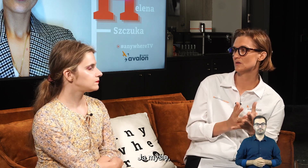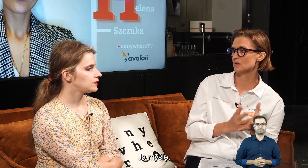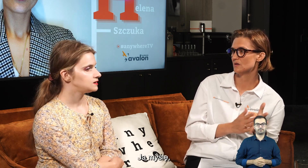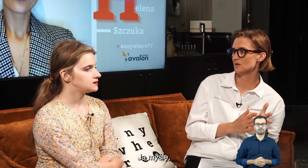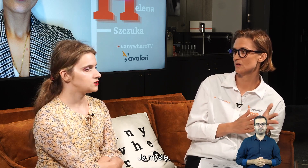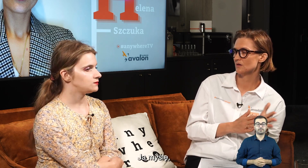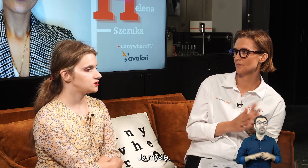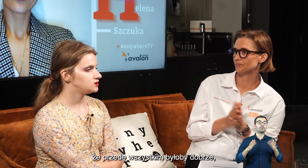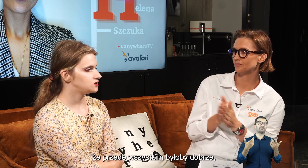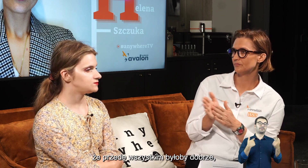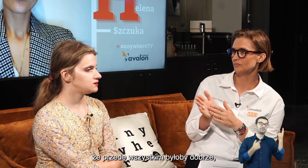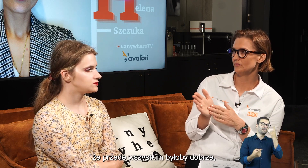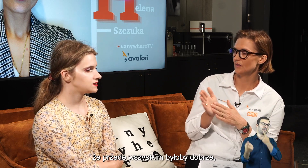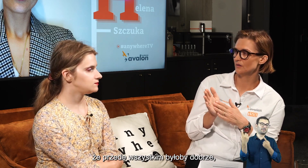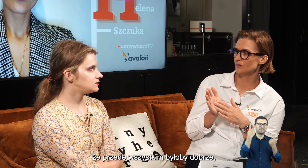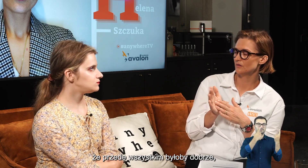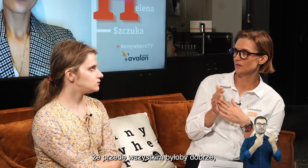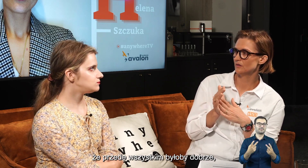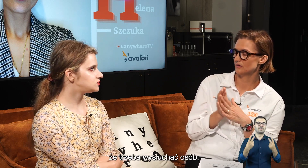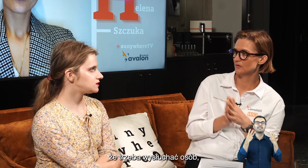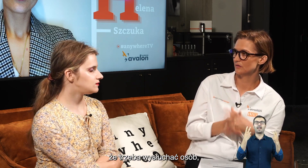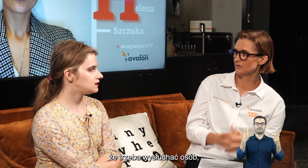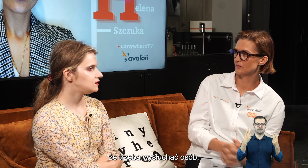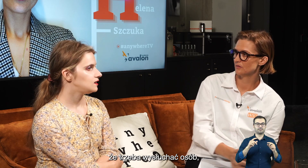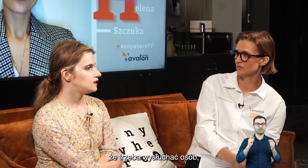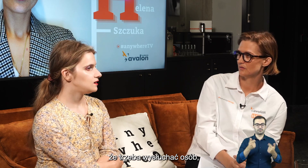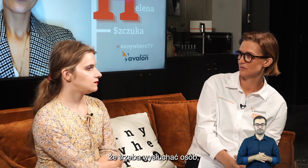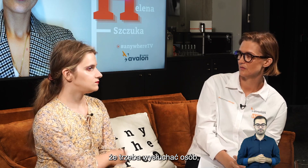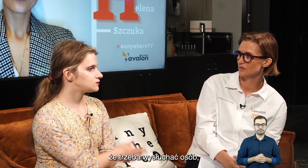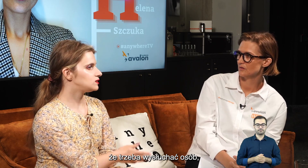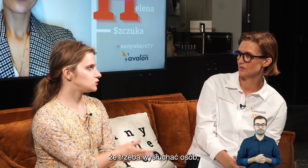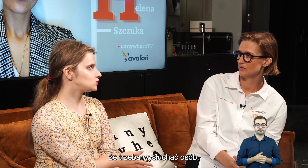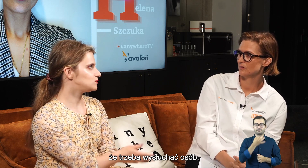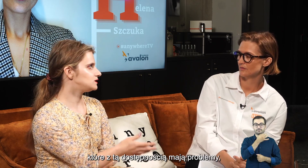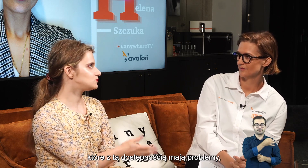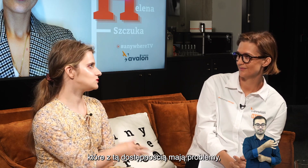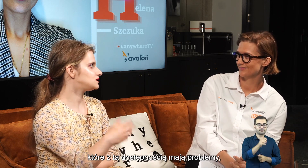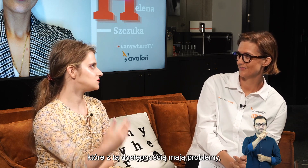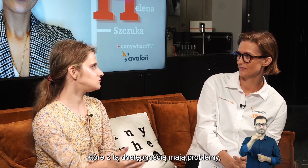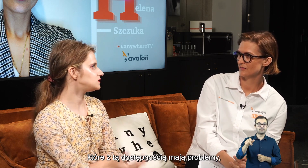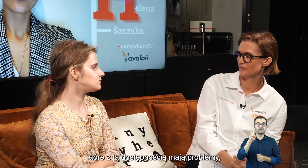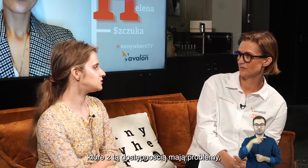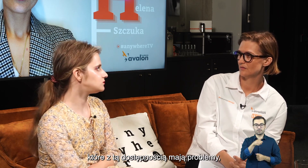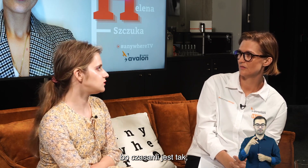jest? Znaczy, ja myślę, że przede wszystkim byłoby trzeba wysłuchać osoby, które z tą dostępnością mają